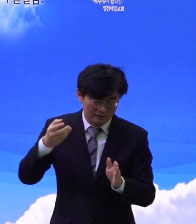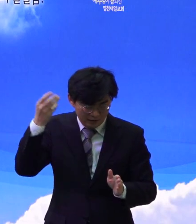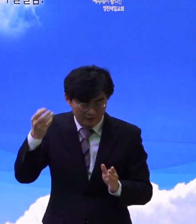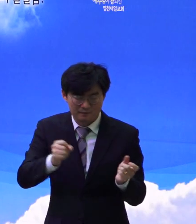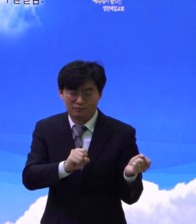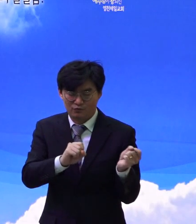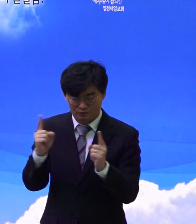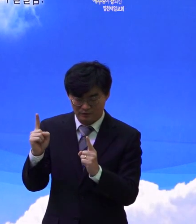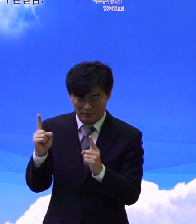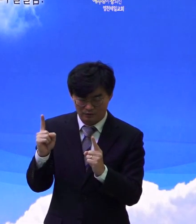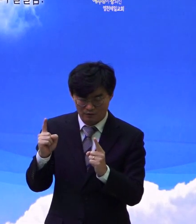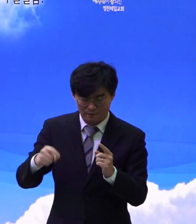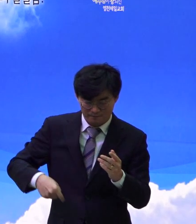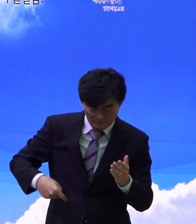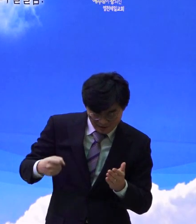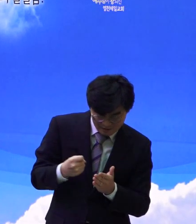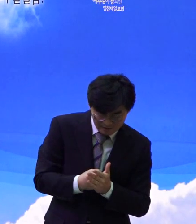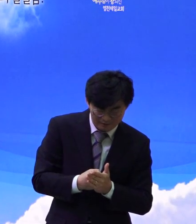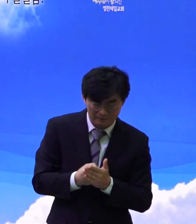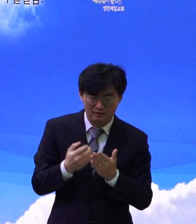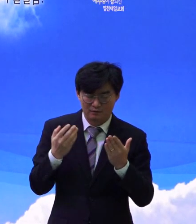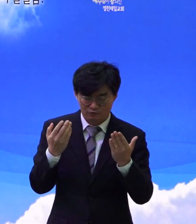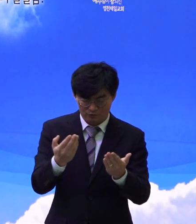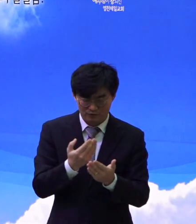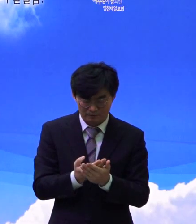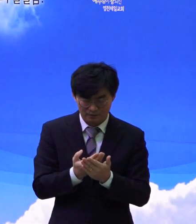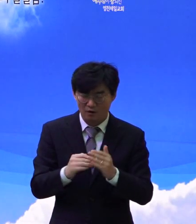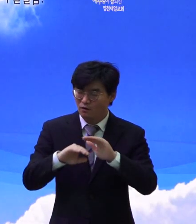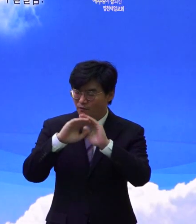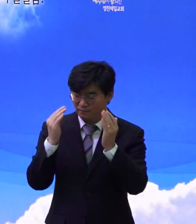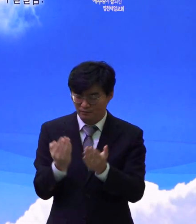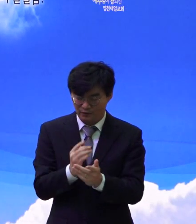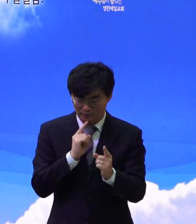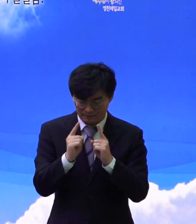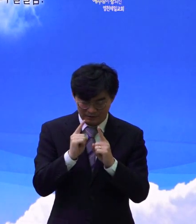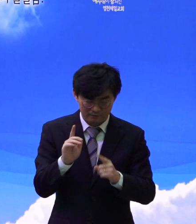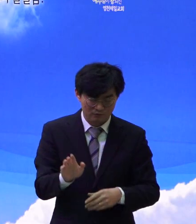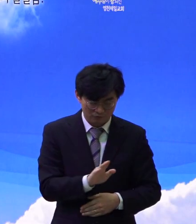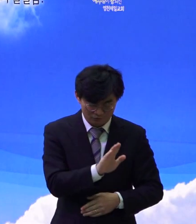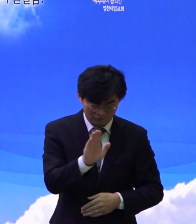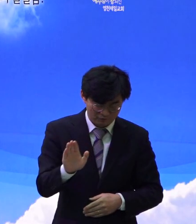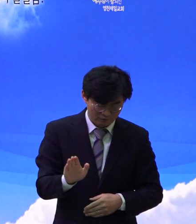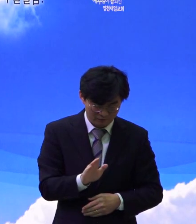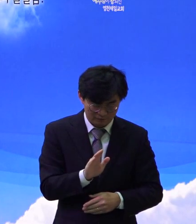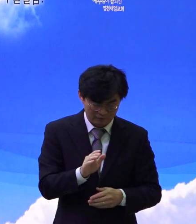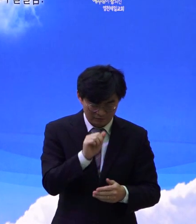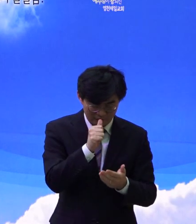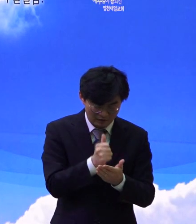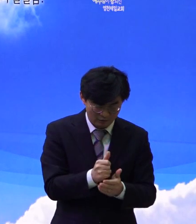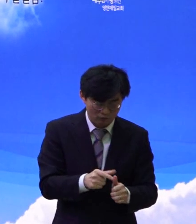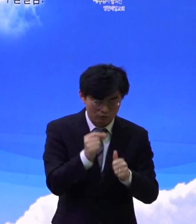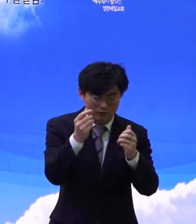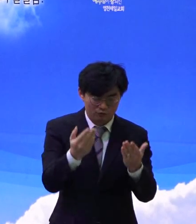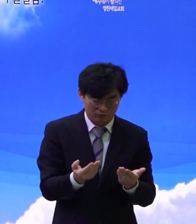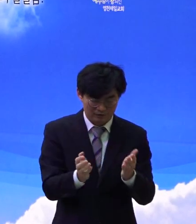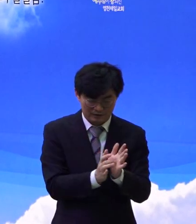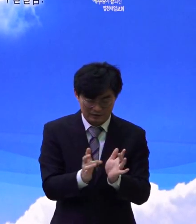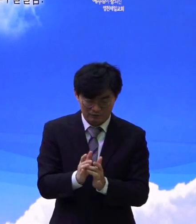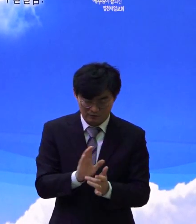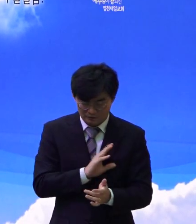시간이 되게 하옵소서. 이 모든 말씀 우리를 죄에서 구원하신 예수 그리스도 이름으로